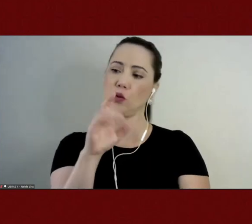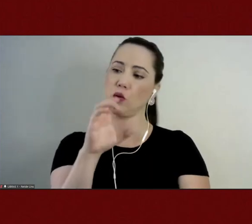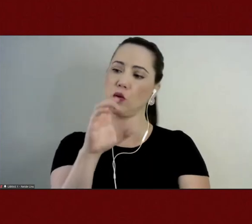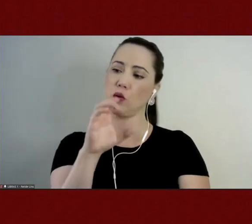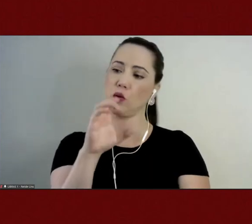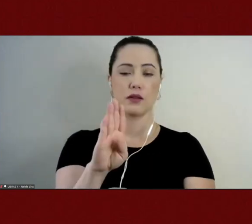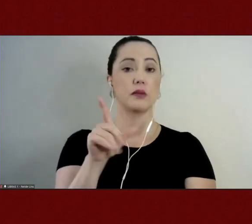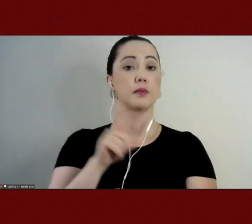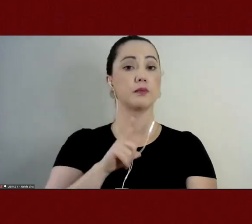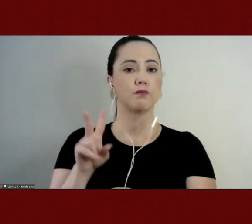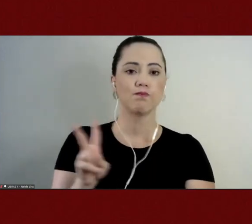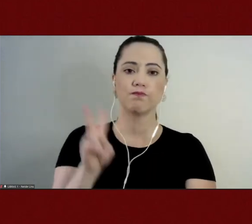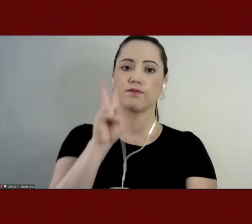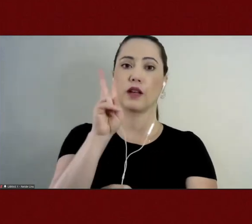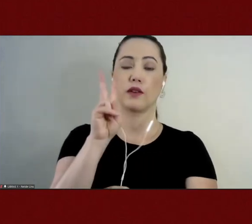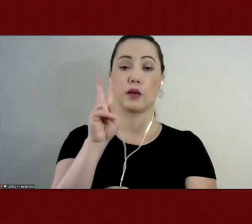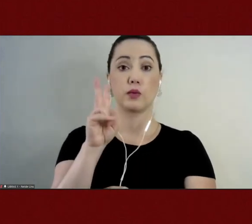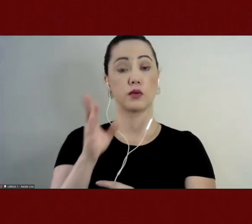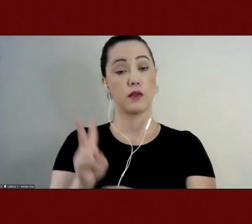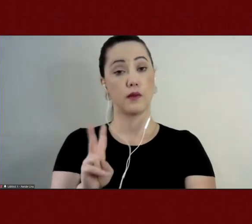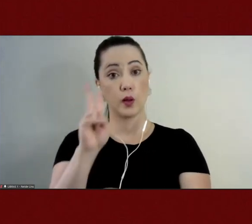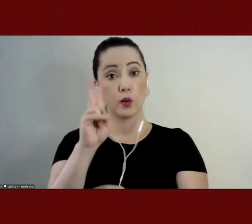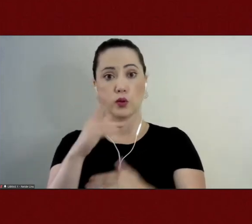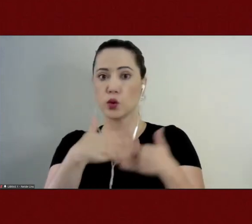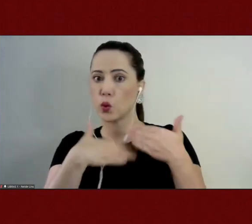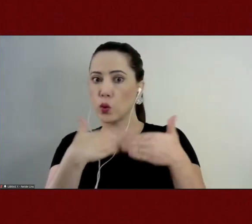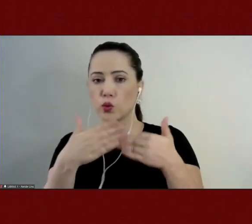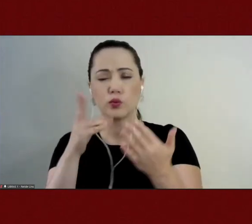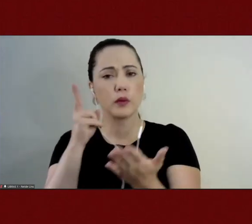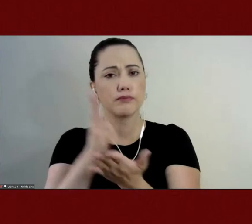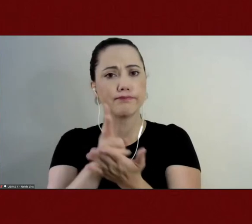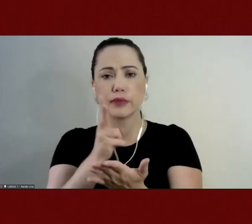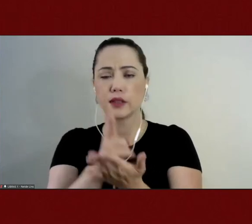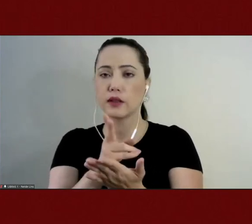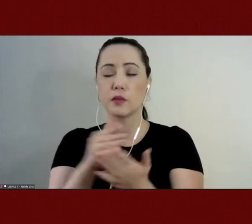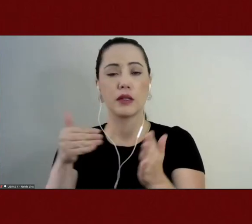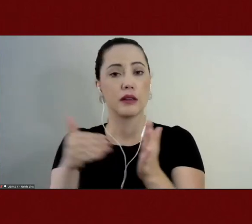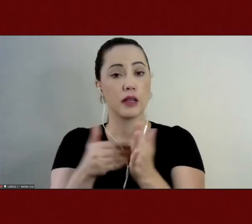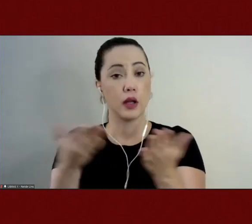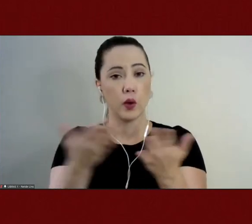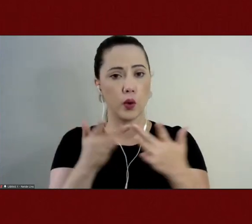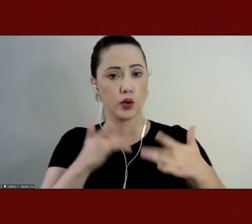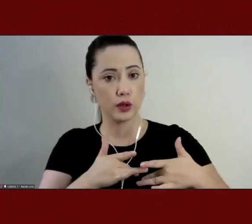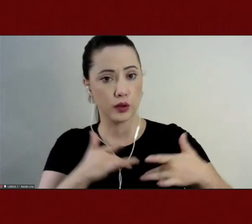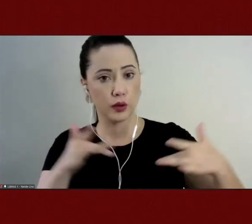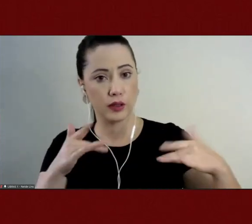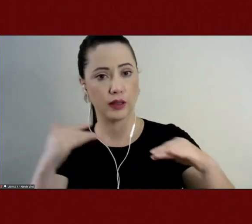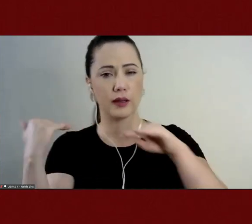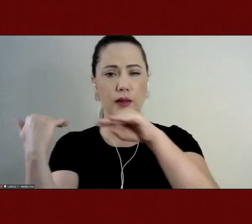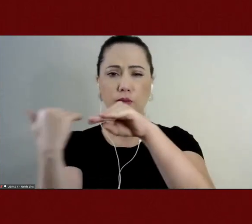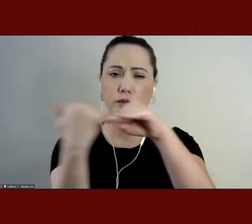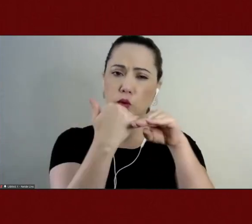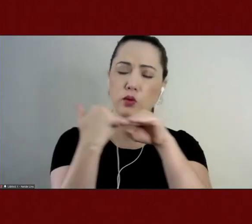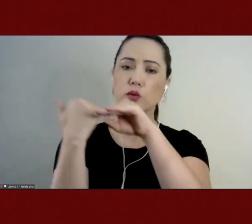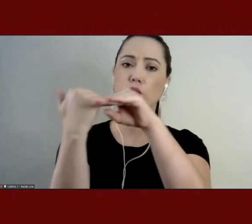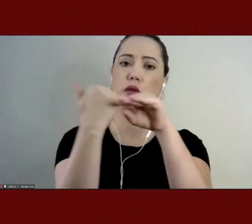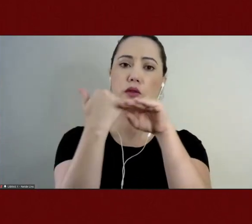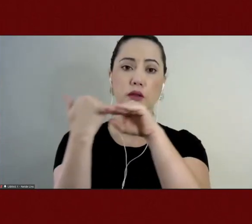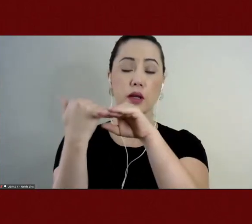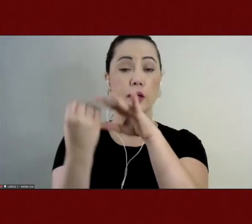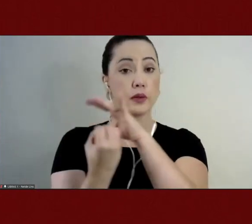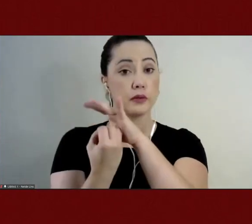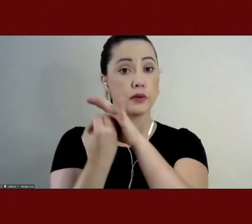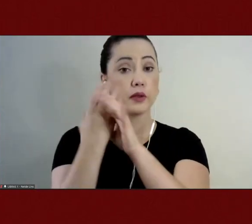permanecem realmente até hoje, né? Que são os valores de solidariedade, os valores de igualdade, da construção do mundo